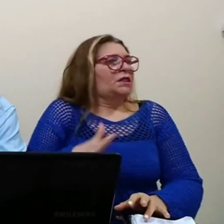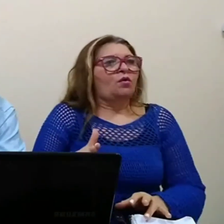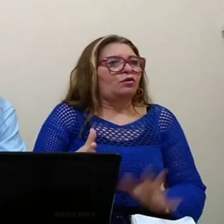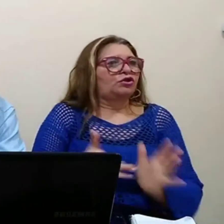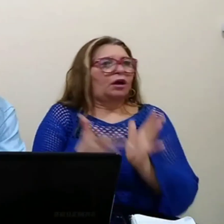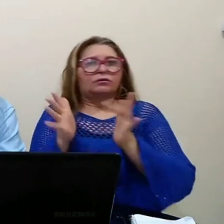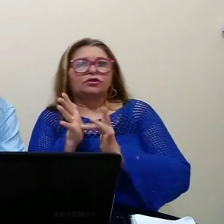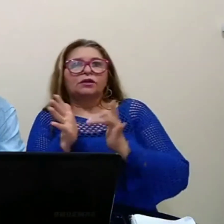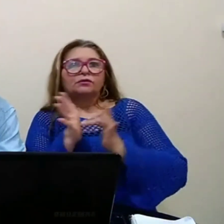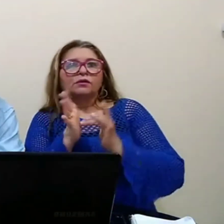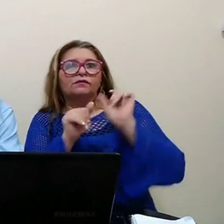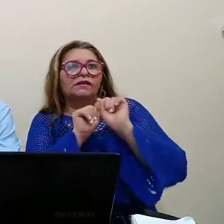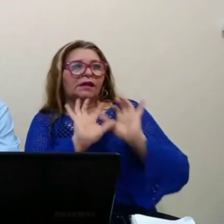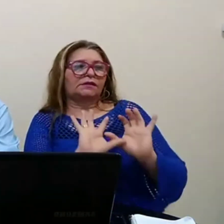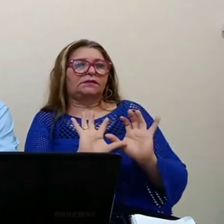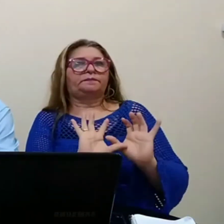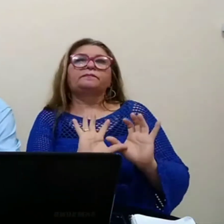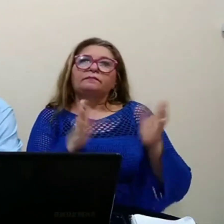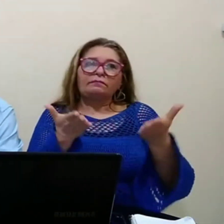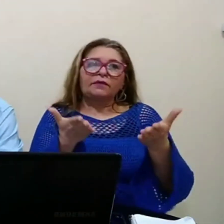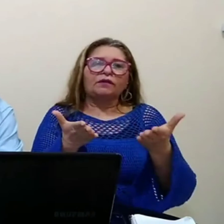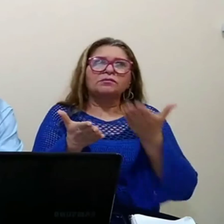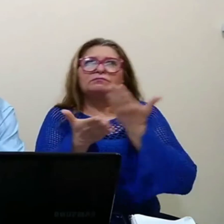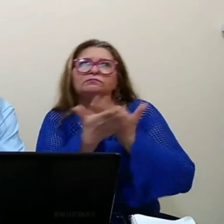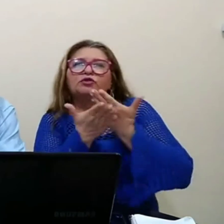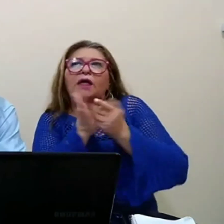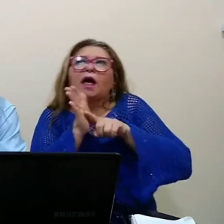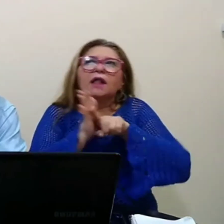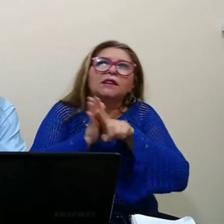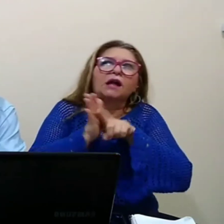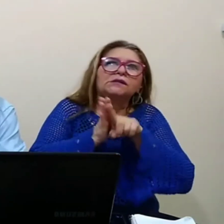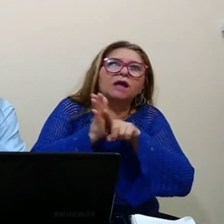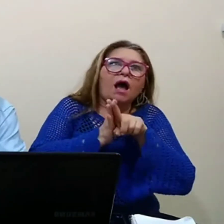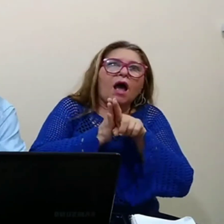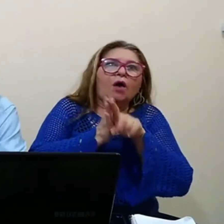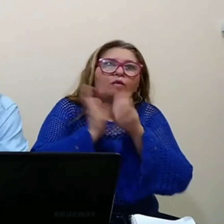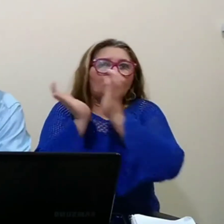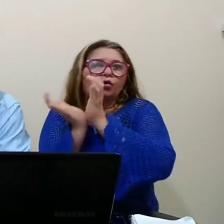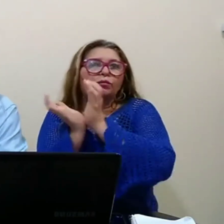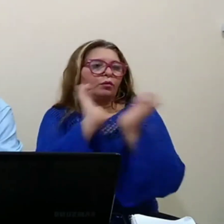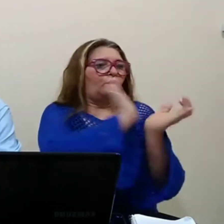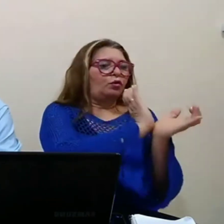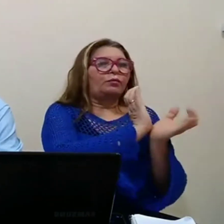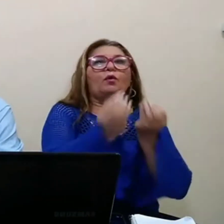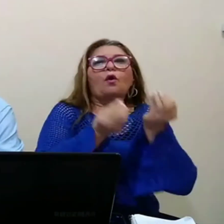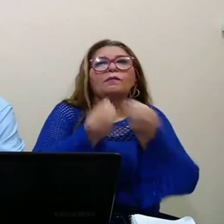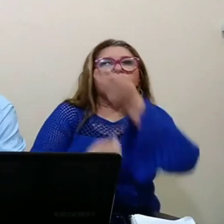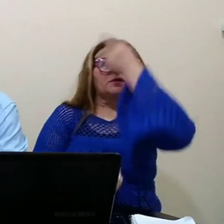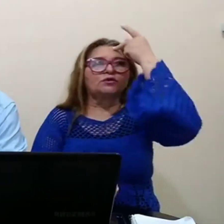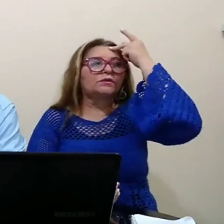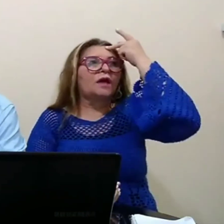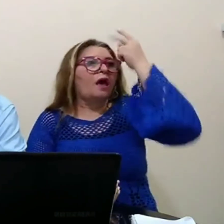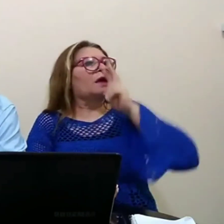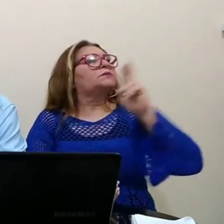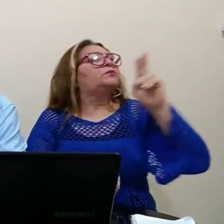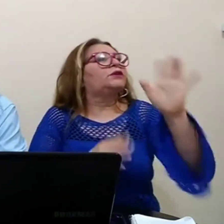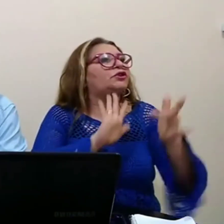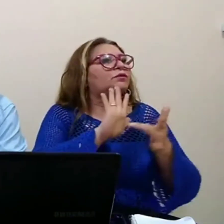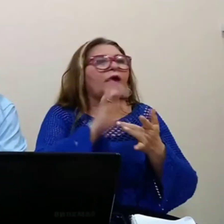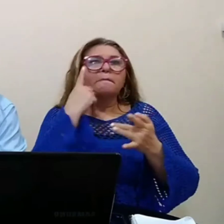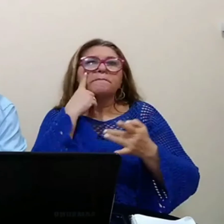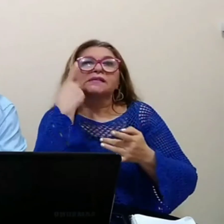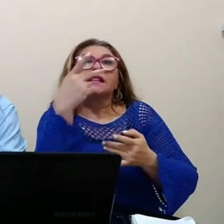os demais da cidade. Então nós vamos analisar como as pessoas reagem a Jesus. E fica pensando, como você tem